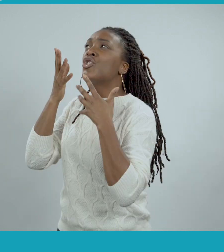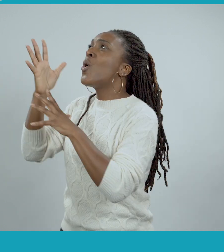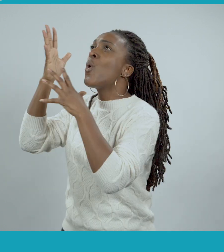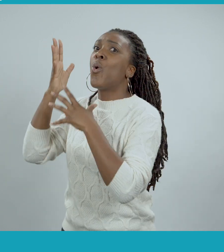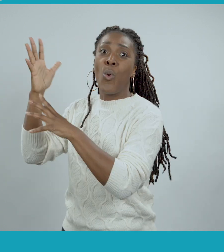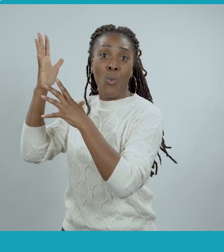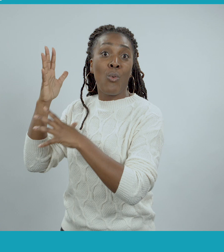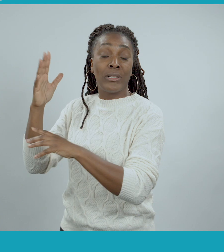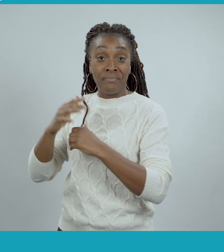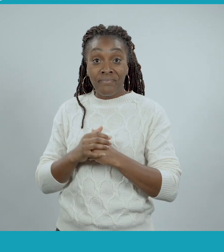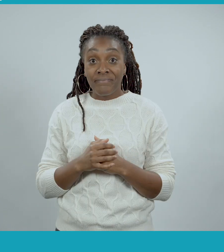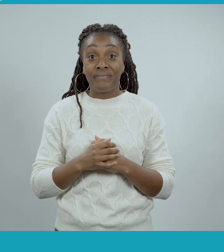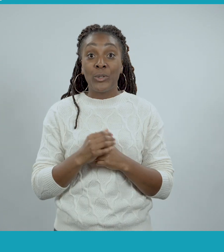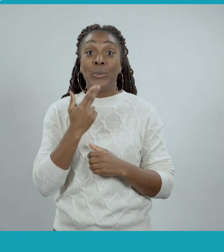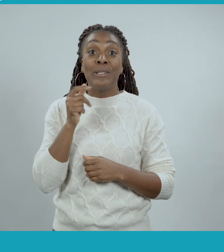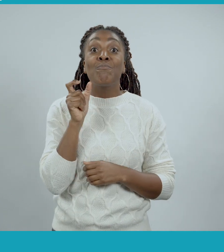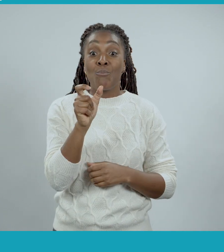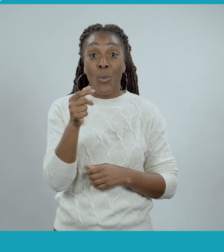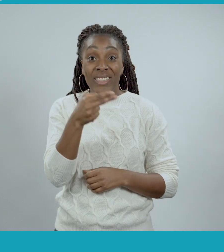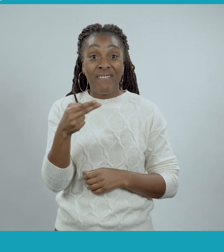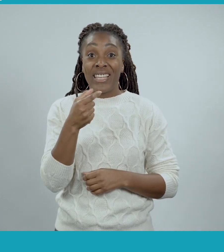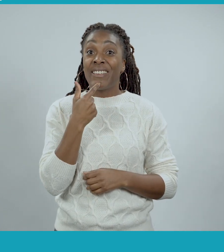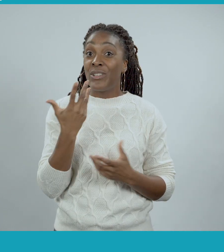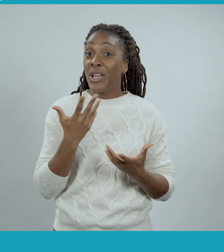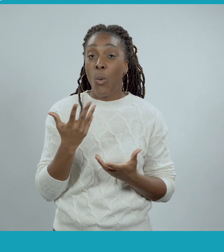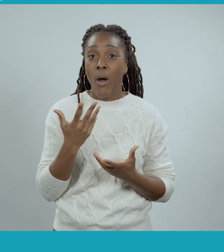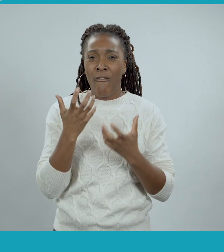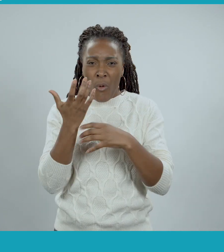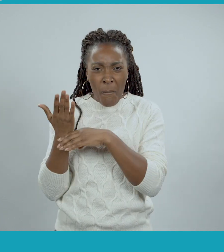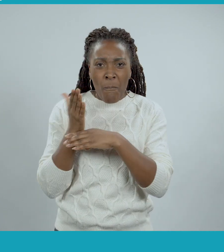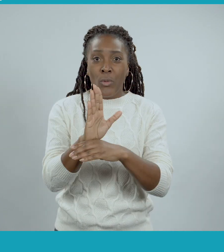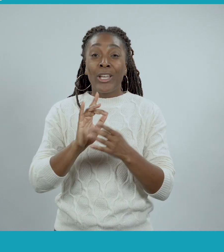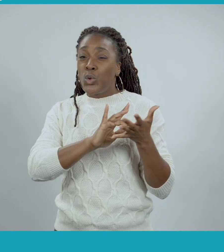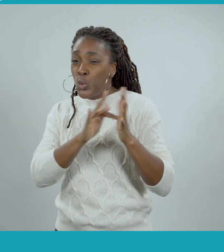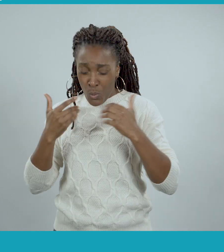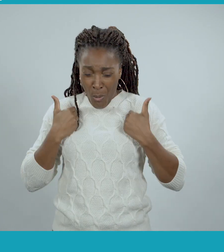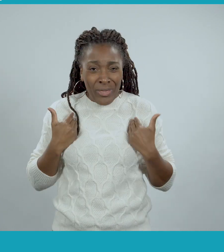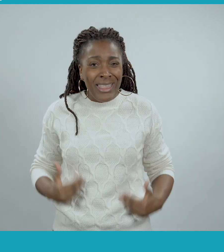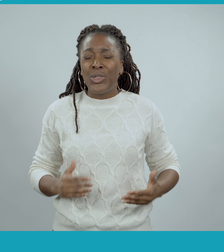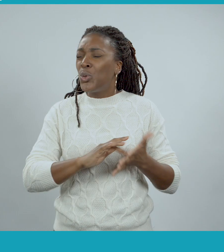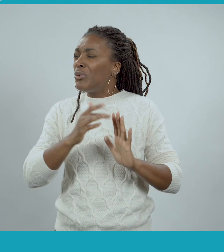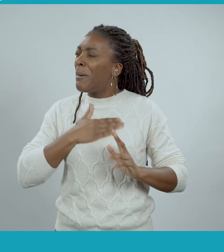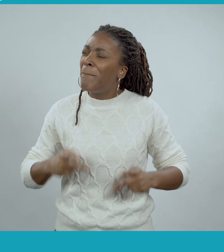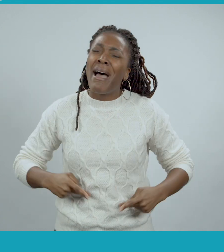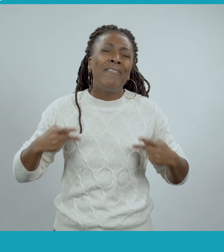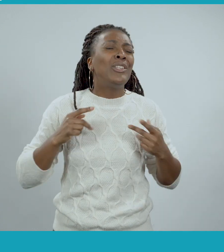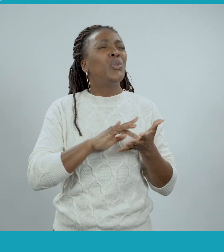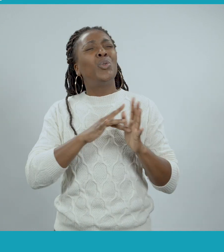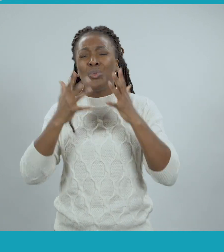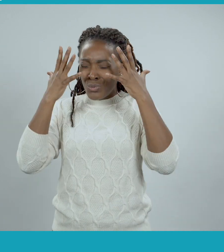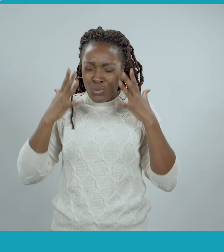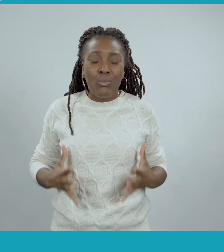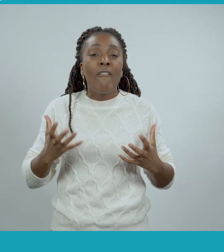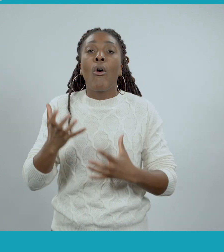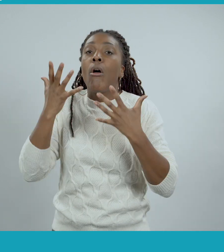pour qu'elle te loue ». Par l'utilisation de nefesh, le poète souligne le fait que tout son être, toute